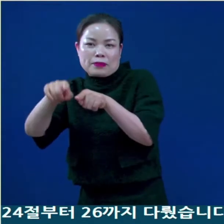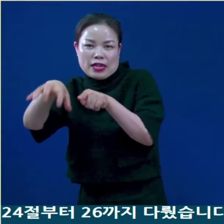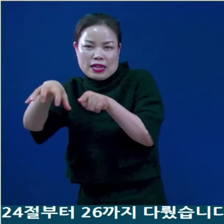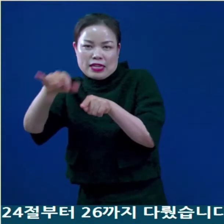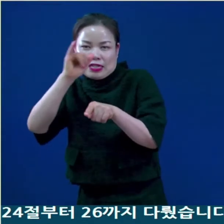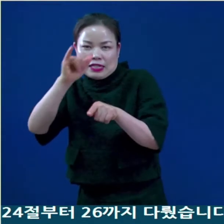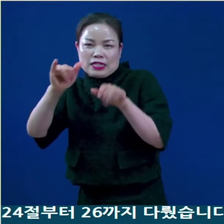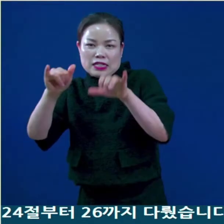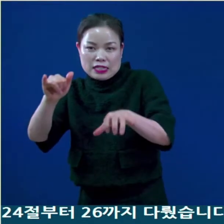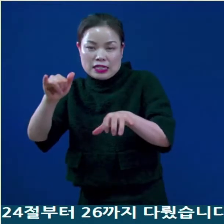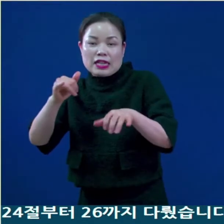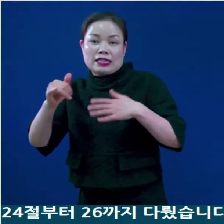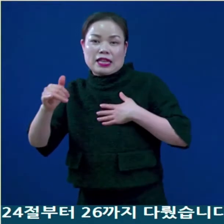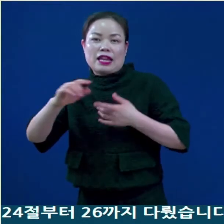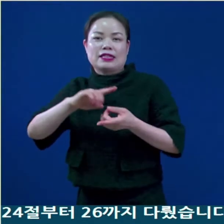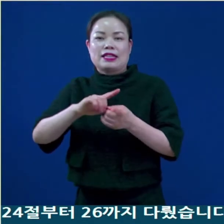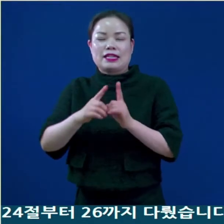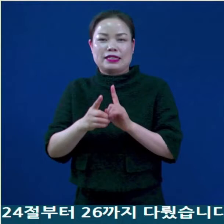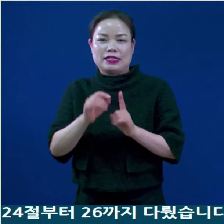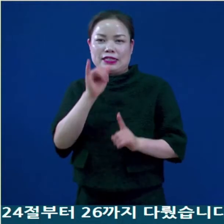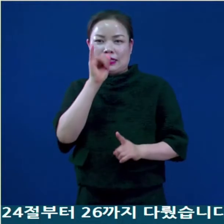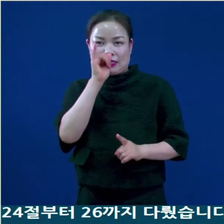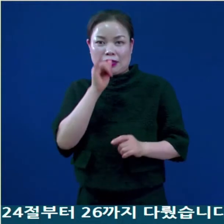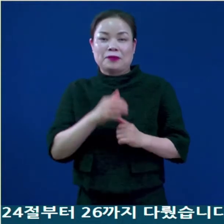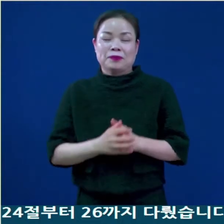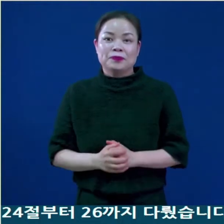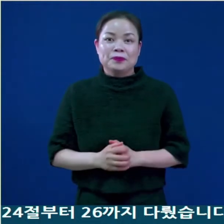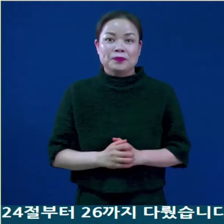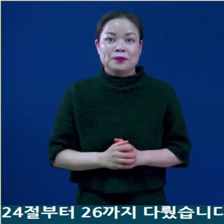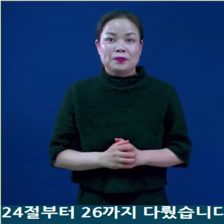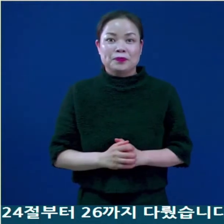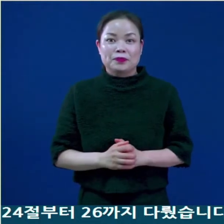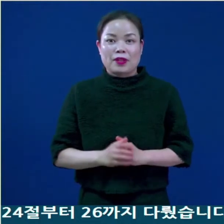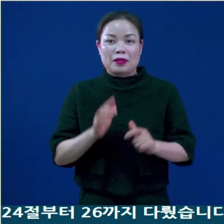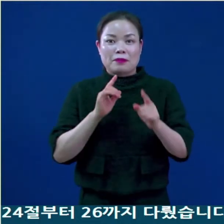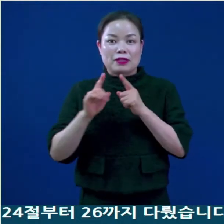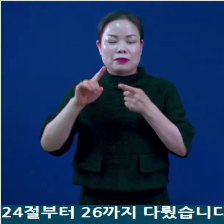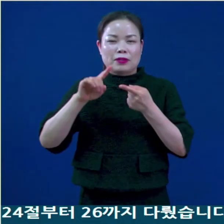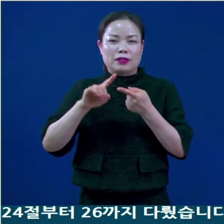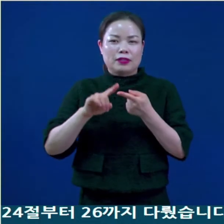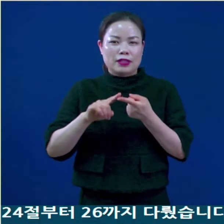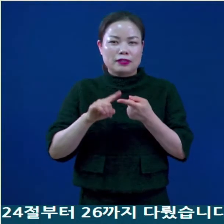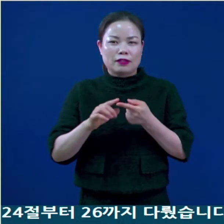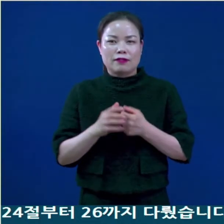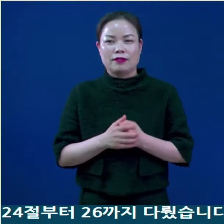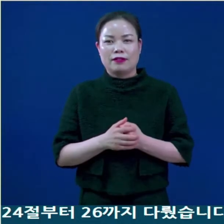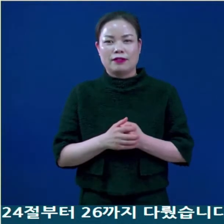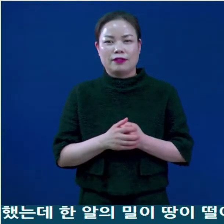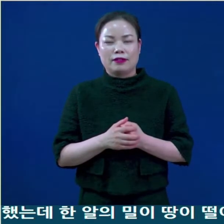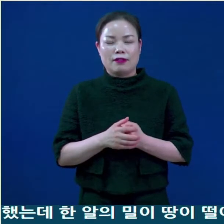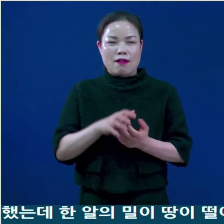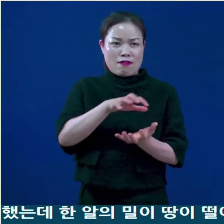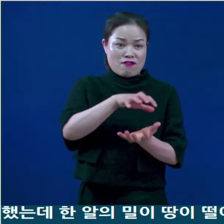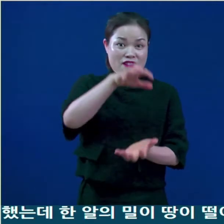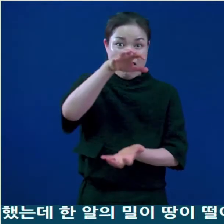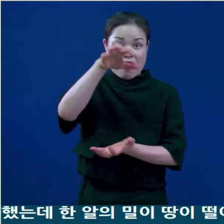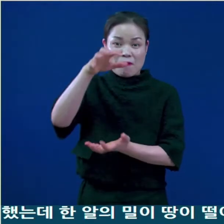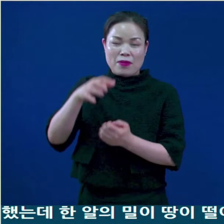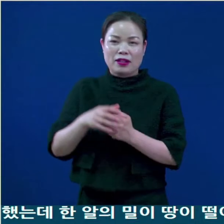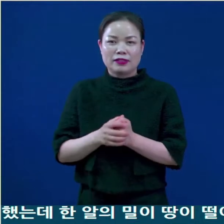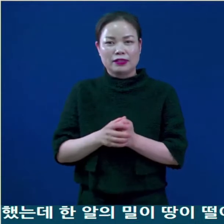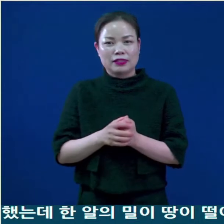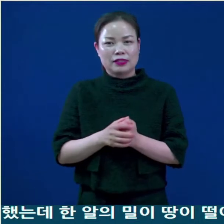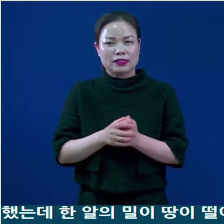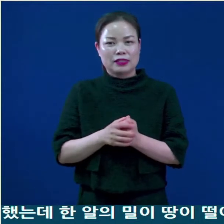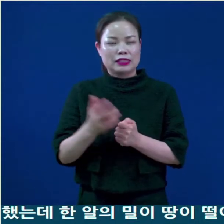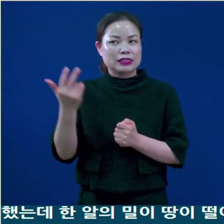그곳에 나 대신 있어 주어야 된다. 이 말씀이 너무 양이 많아서 그